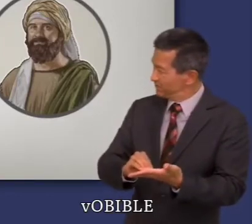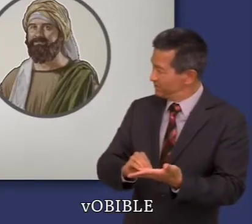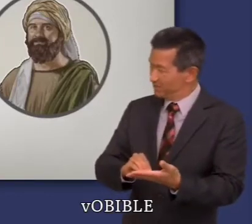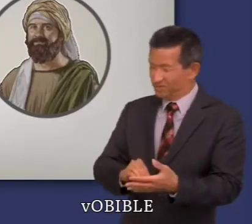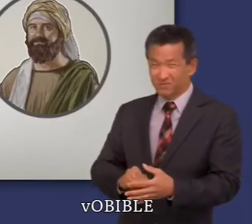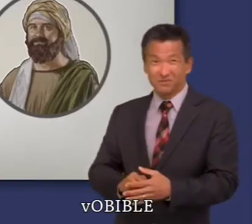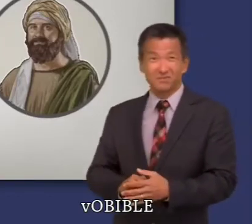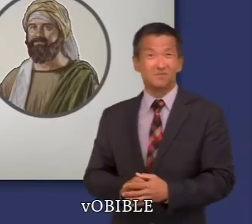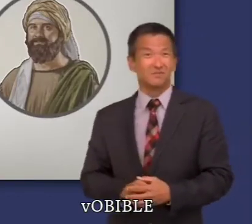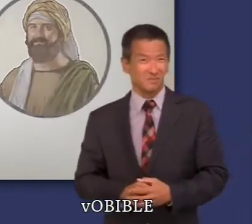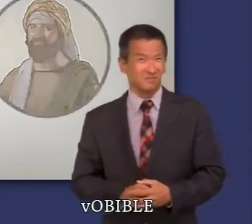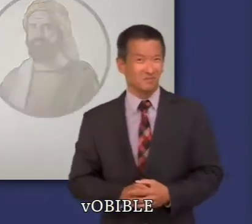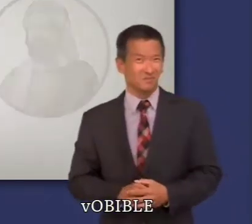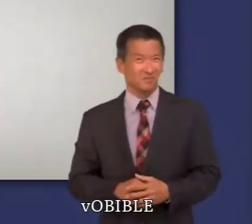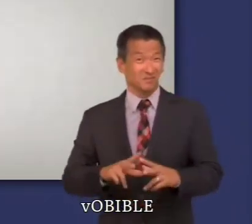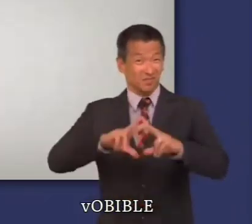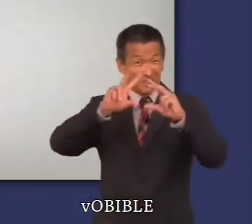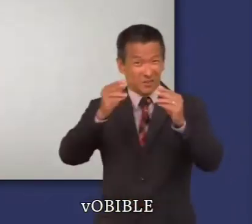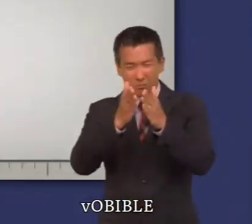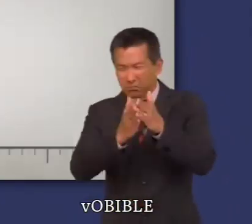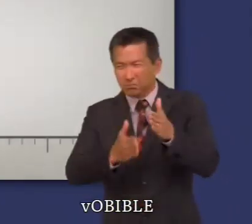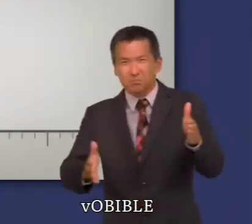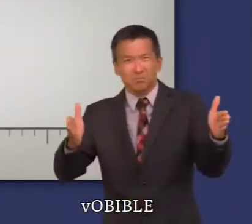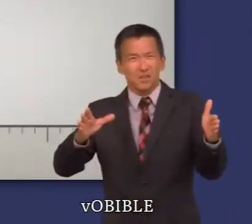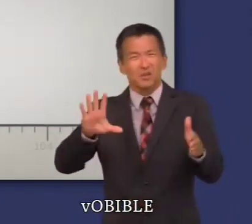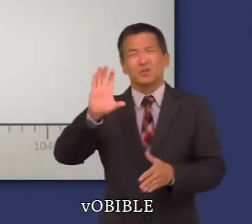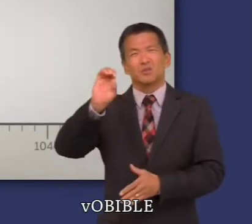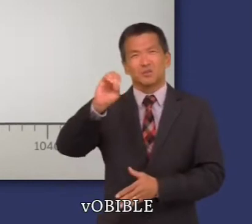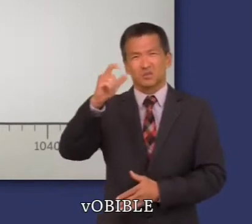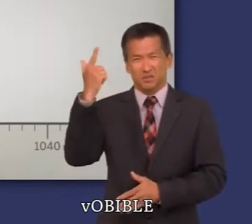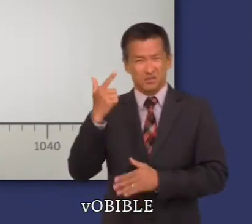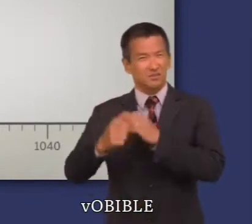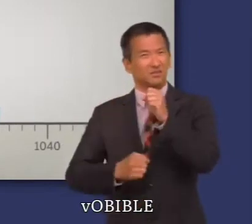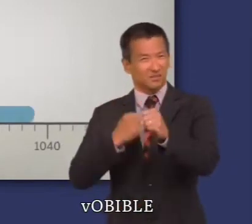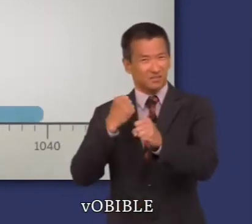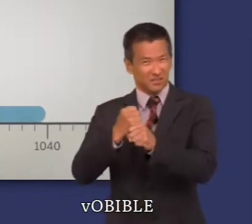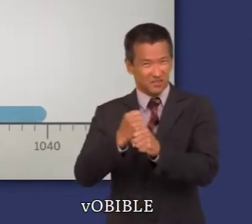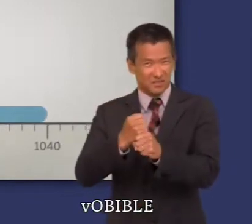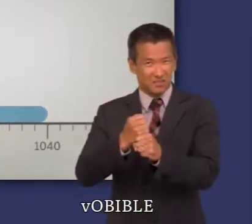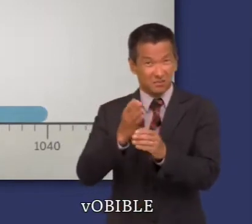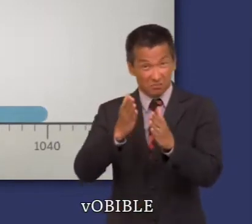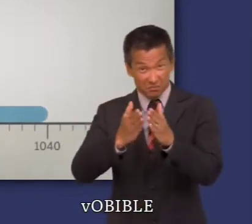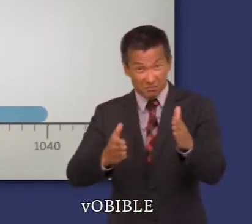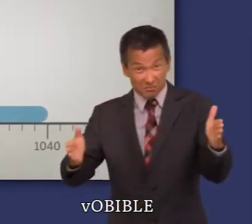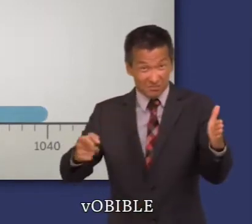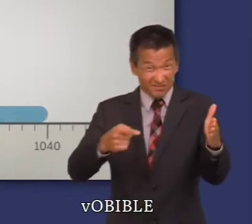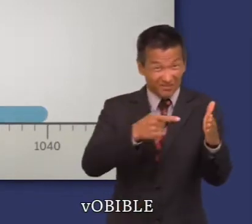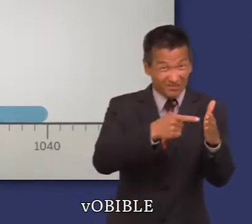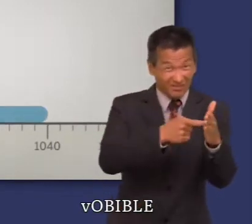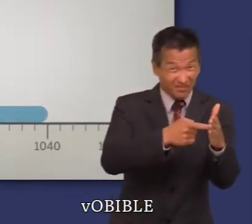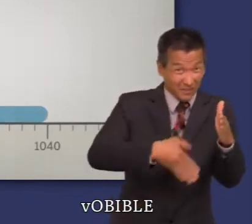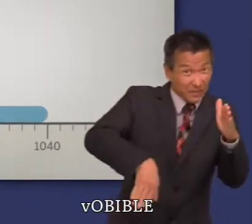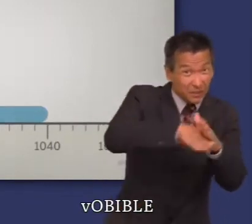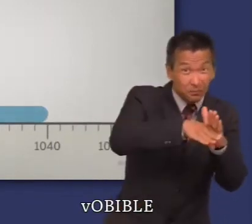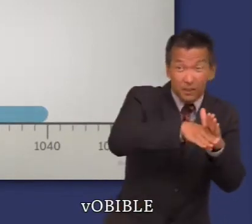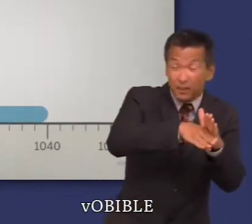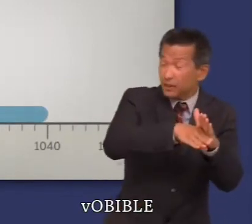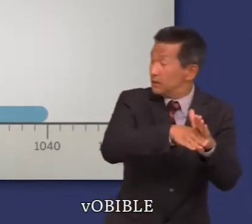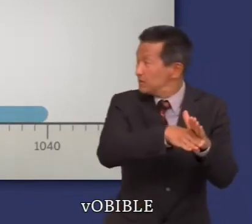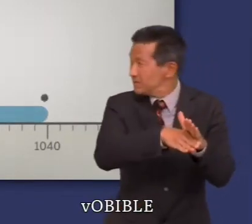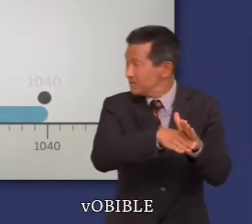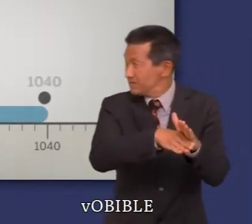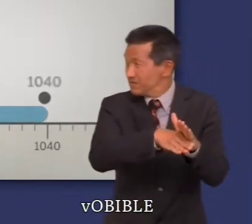pourquoi Jéhovah aimait Samuel et David. Et voyez comment Dieu a solidement établi la descendance de David qui a finalement